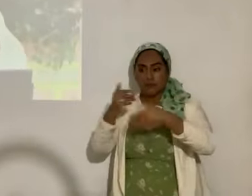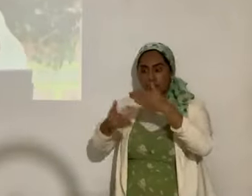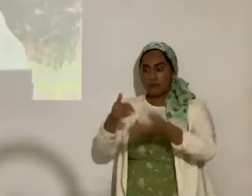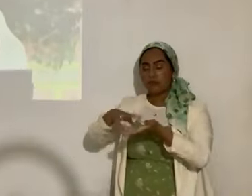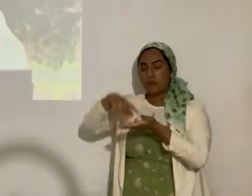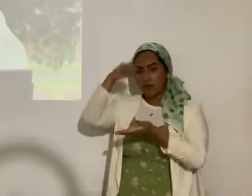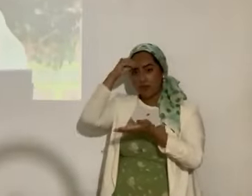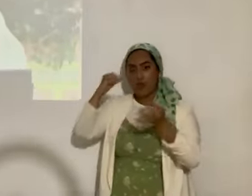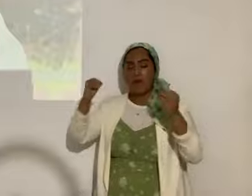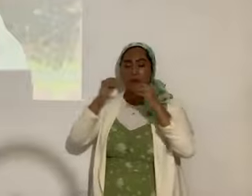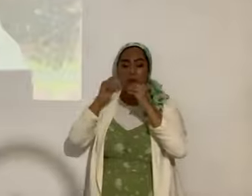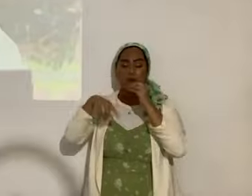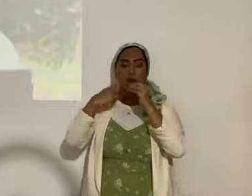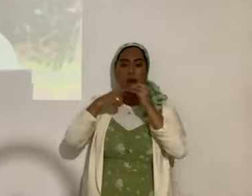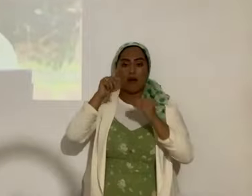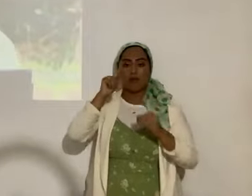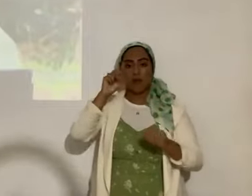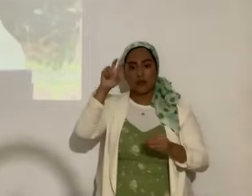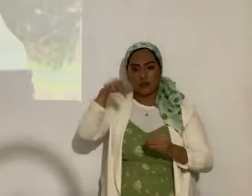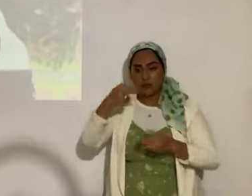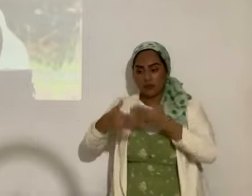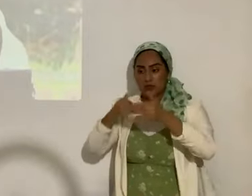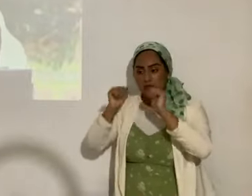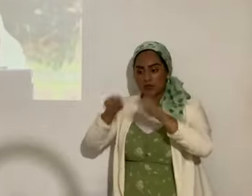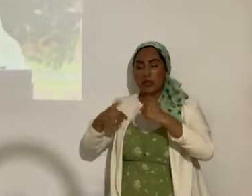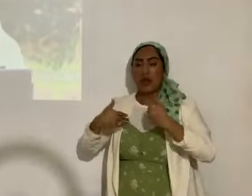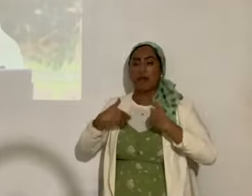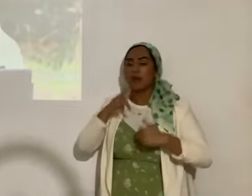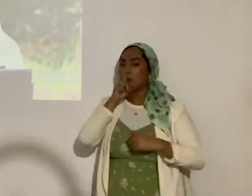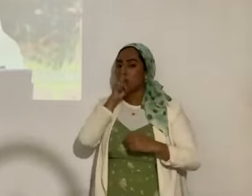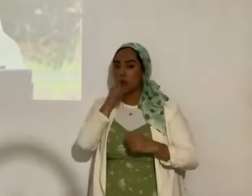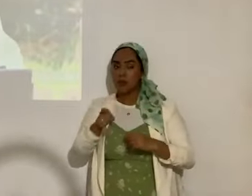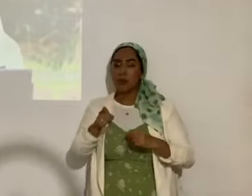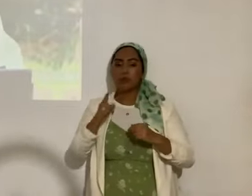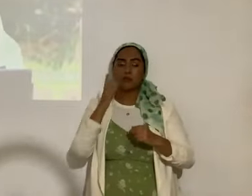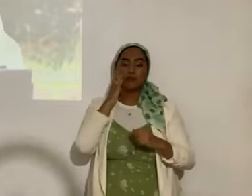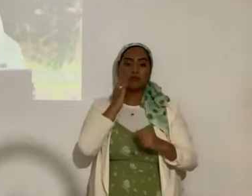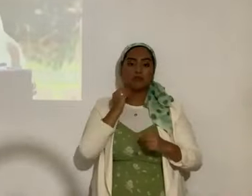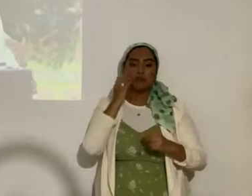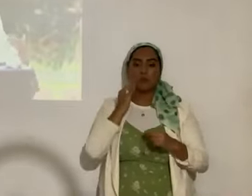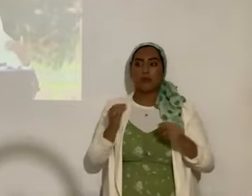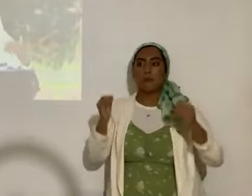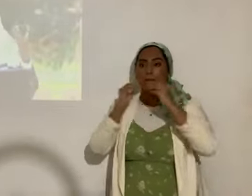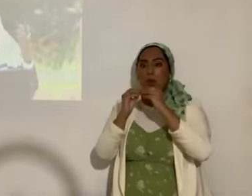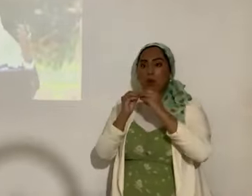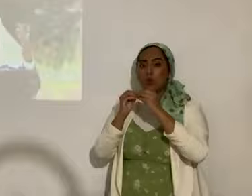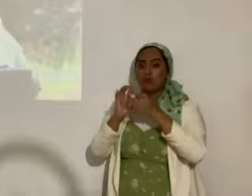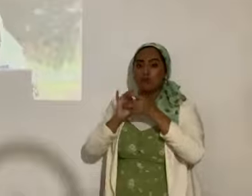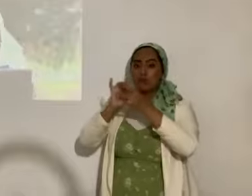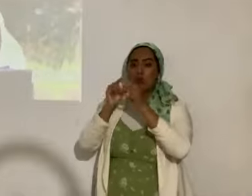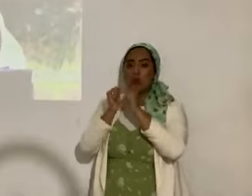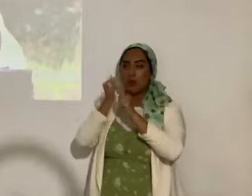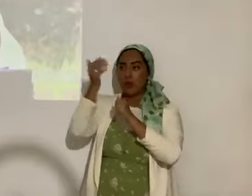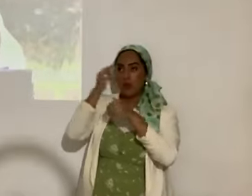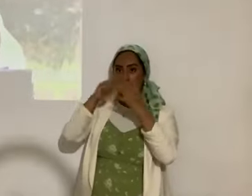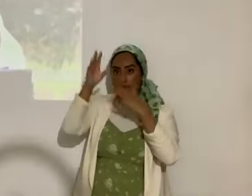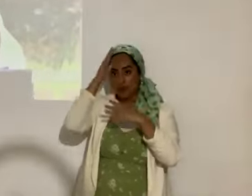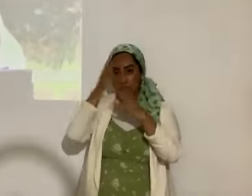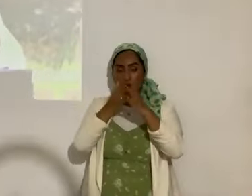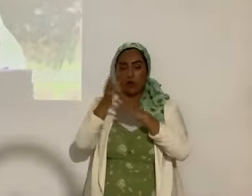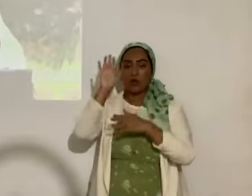conocer más de la torá y puedas tener realmente pues experiencias más más cercanas con el Eterno a través